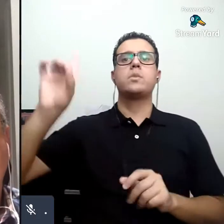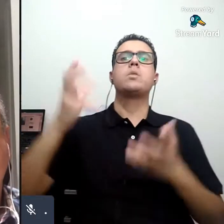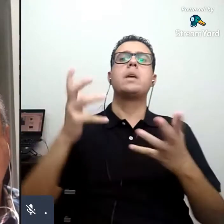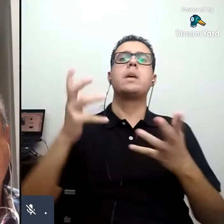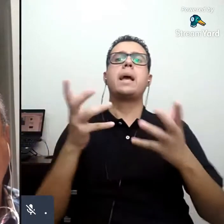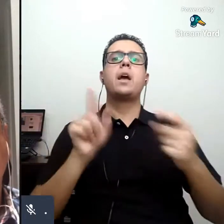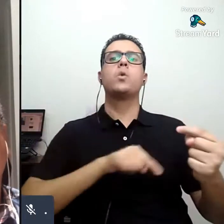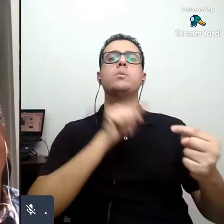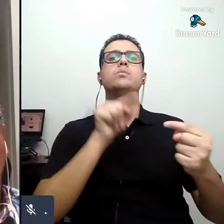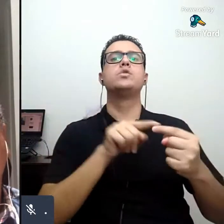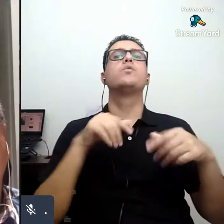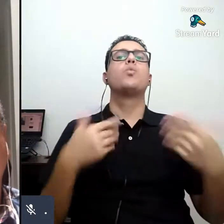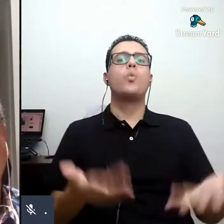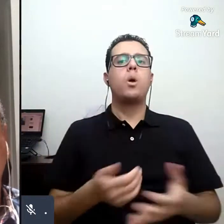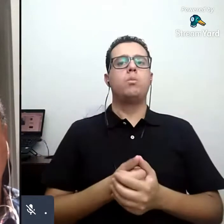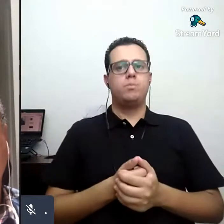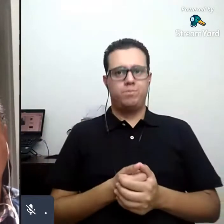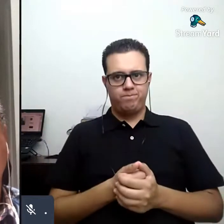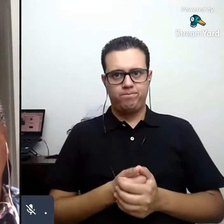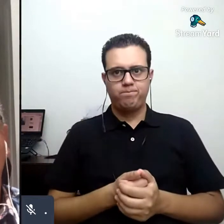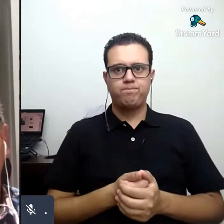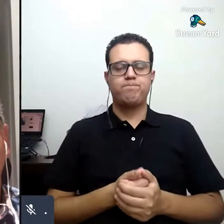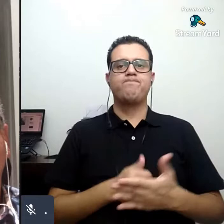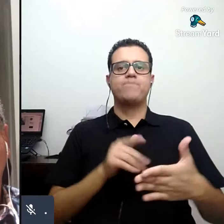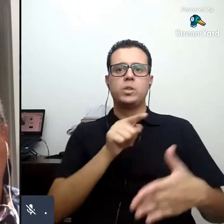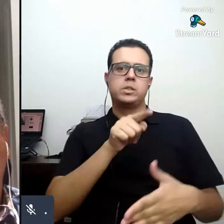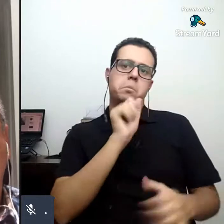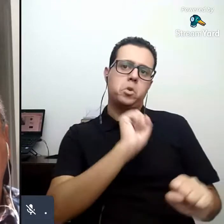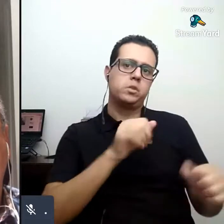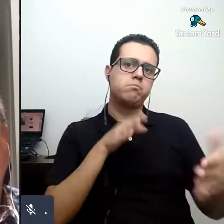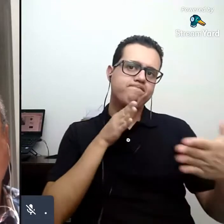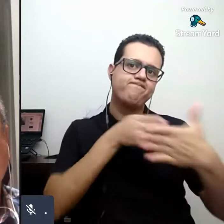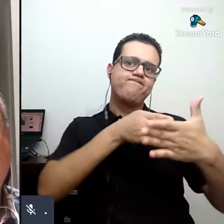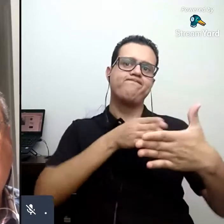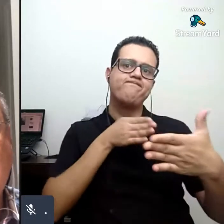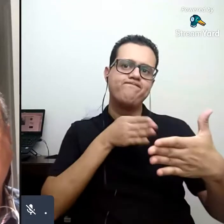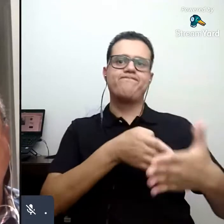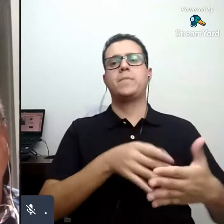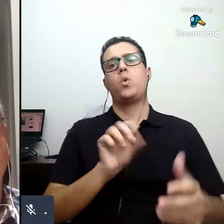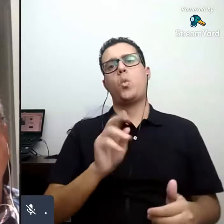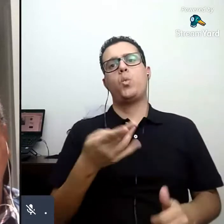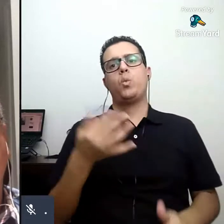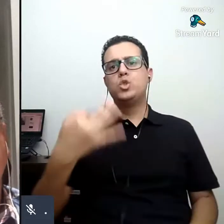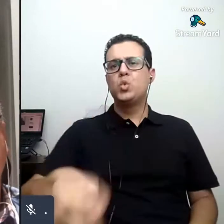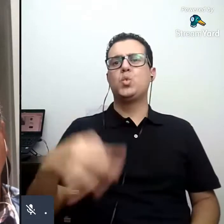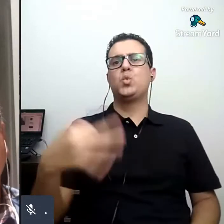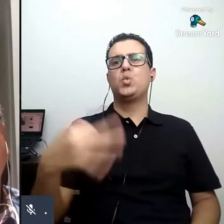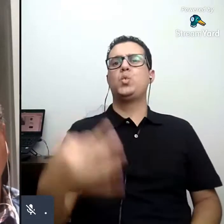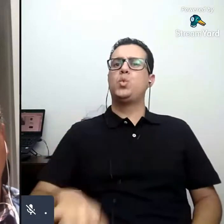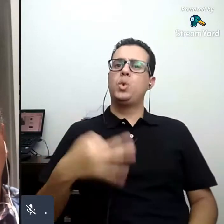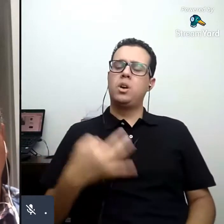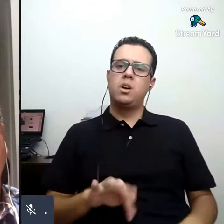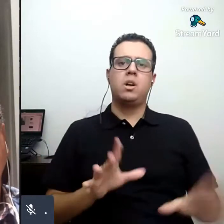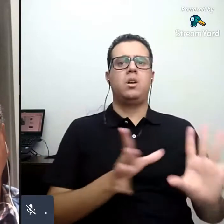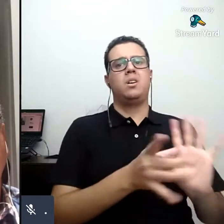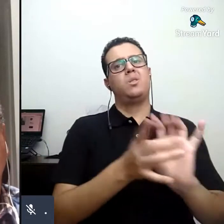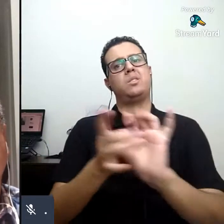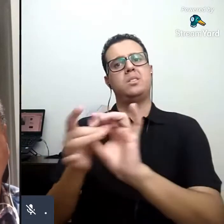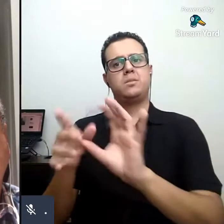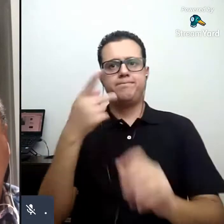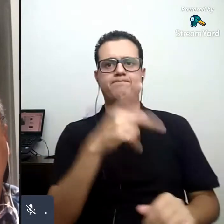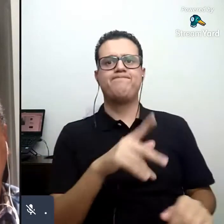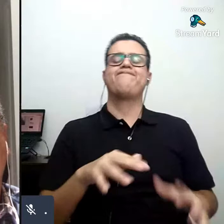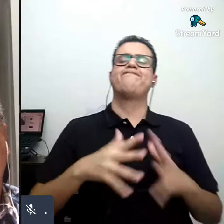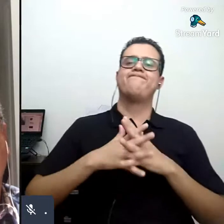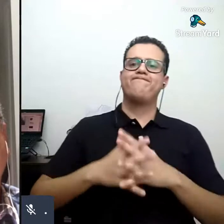pela limitação, pela dor, pela circunstância que você está passando. Se ele